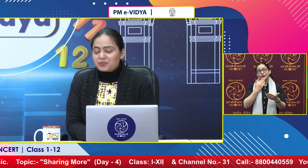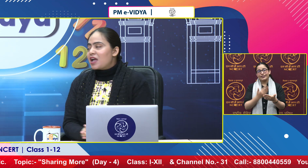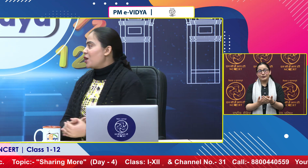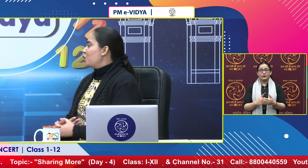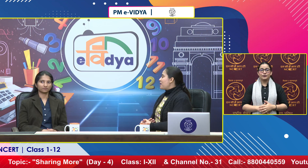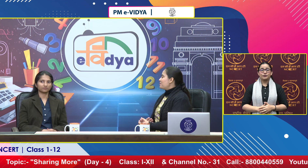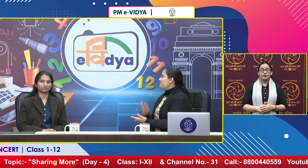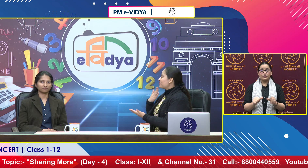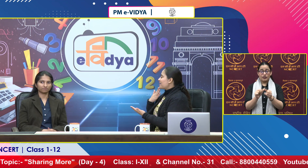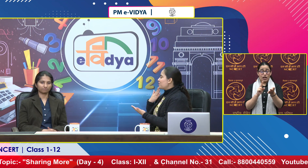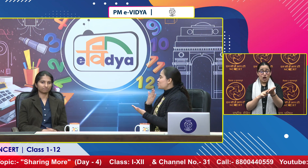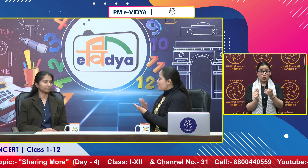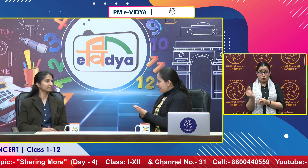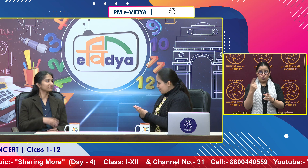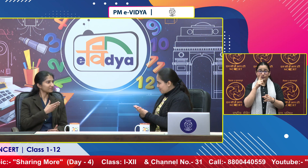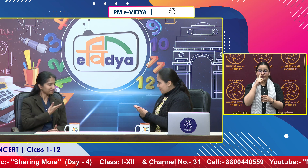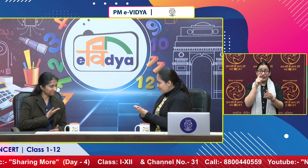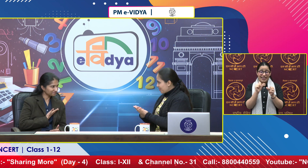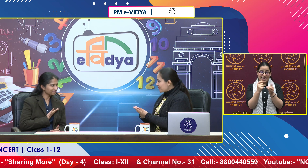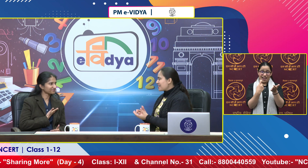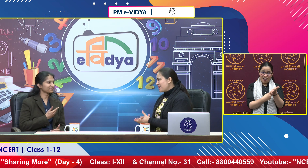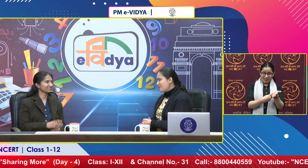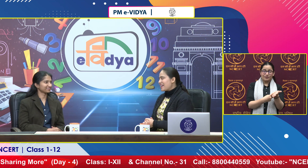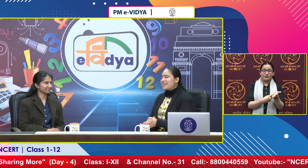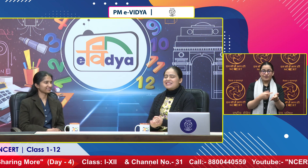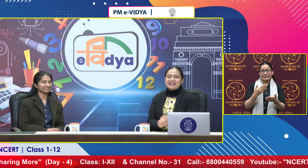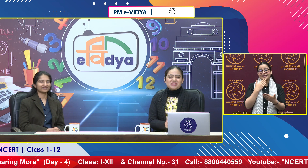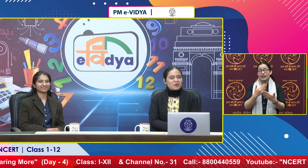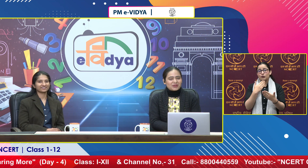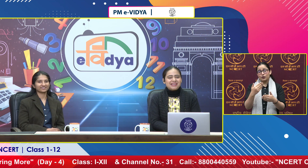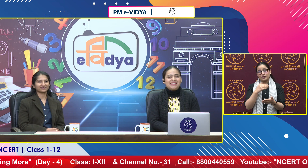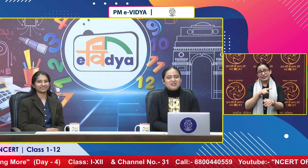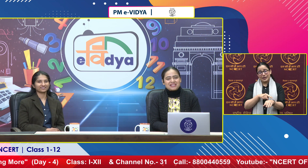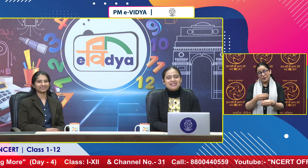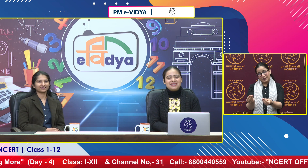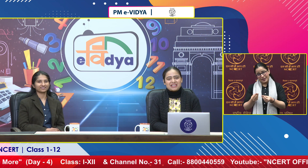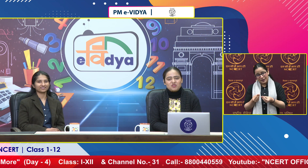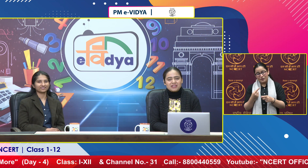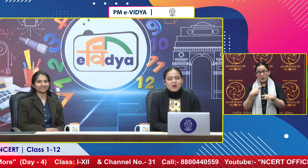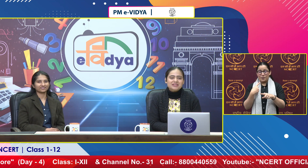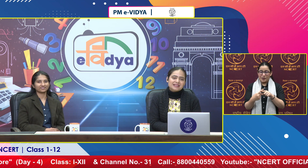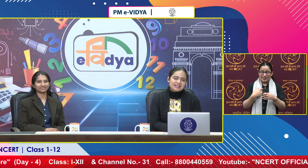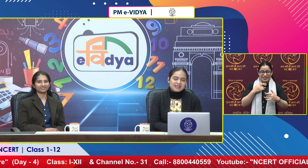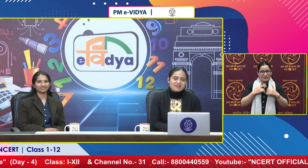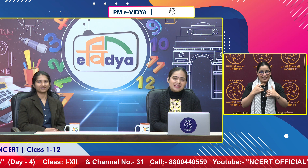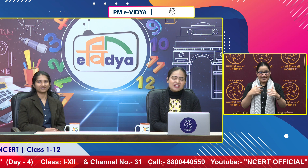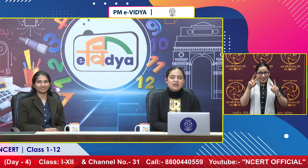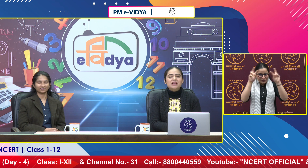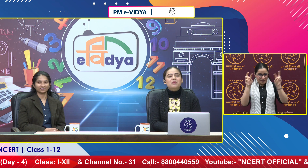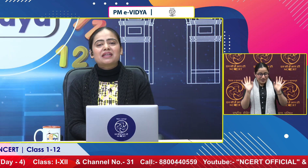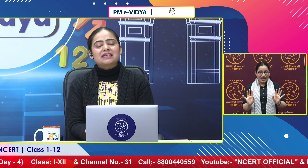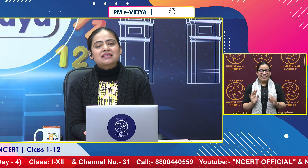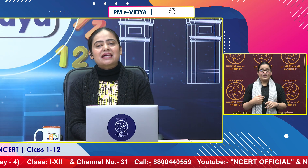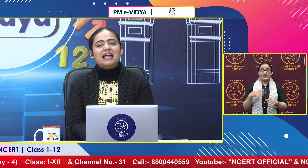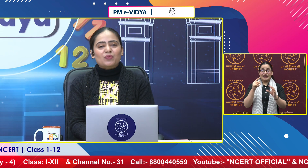सो अनु मैम, थैंक यू सो मच फॉर योर टाइम एंड ये बहुत ही एक इंटरेस्टिंग सा सेशन था। और साथ ही साथ धन्यवाद देना